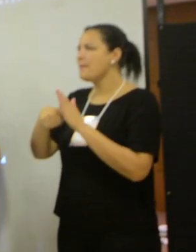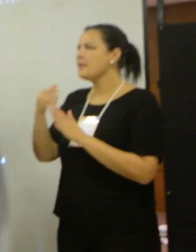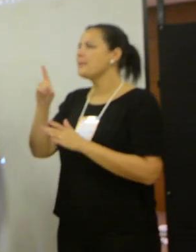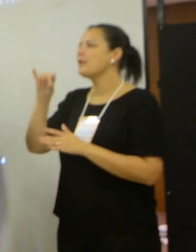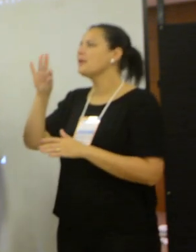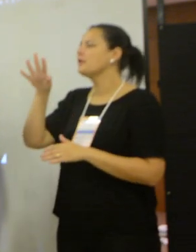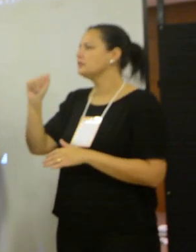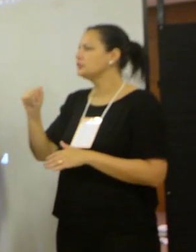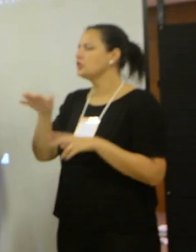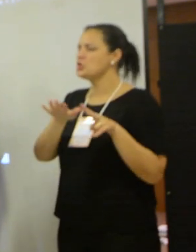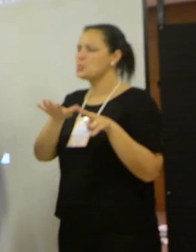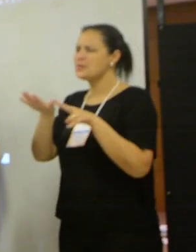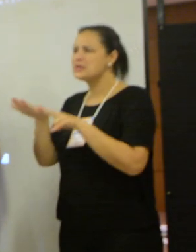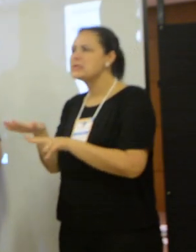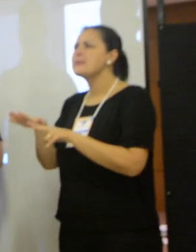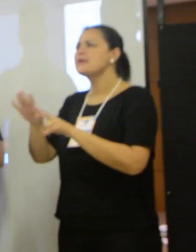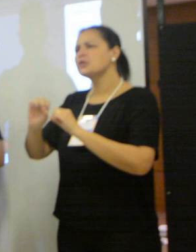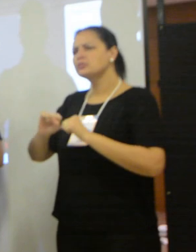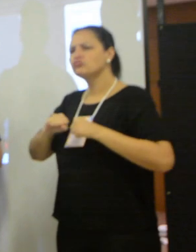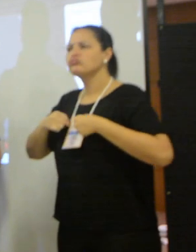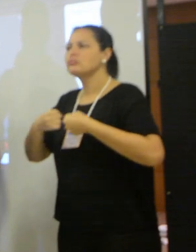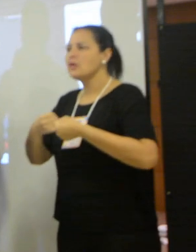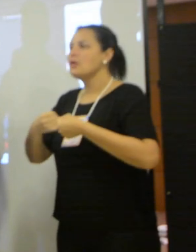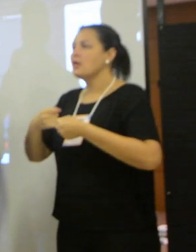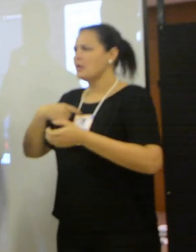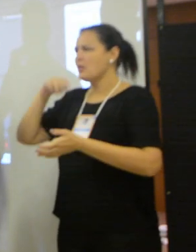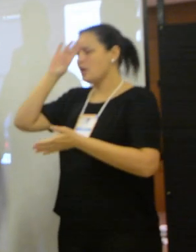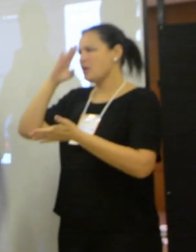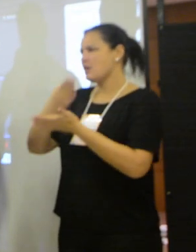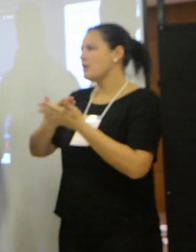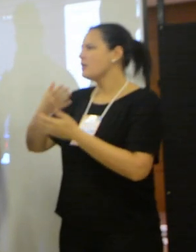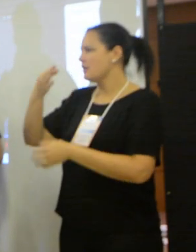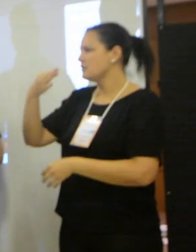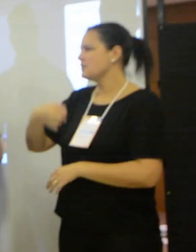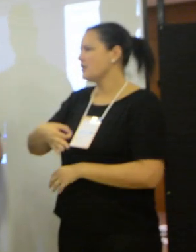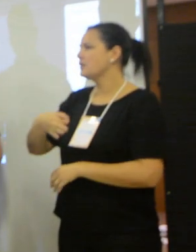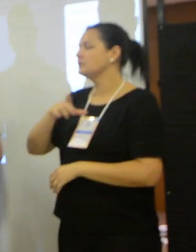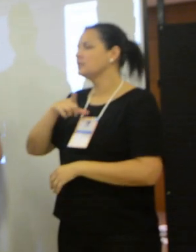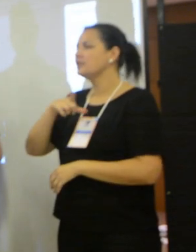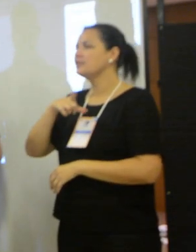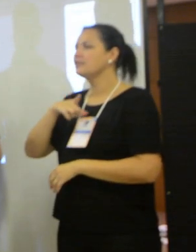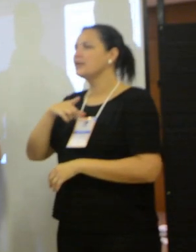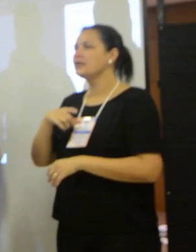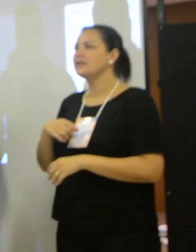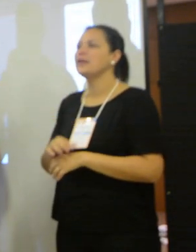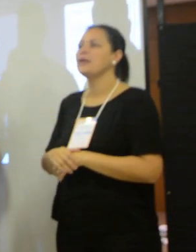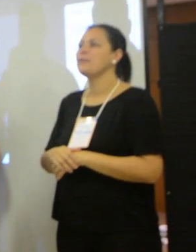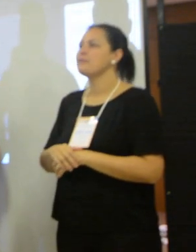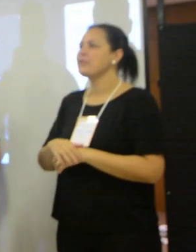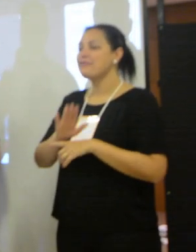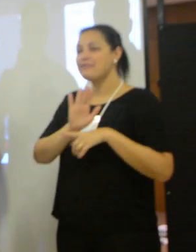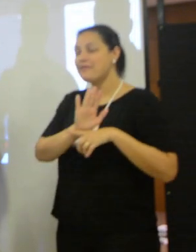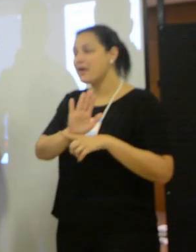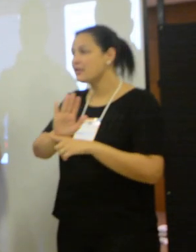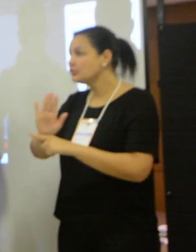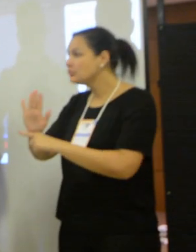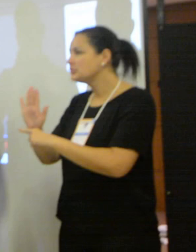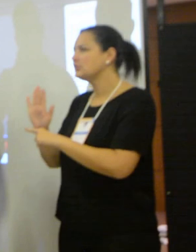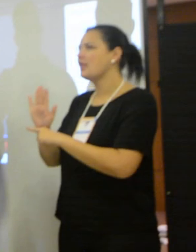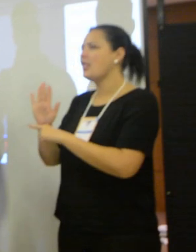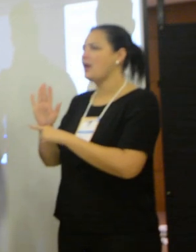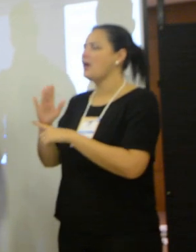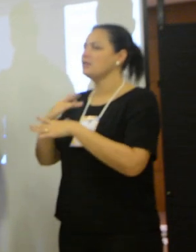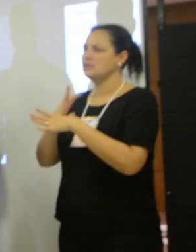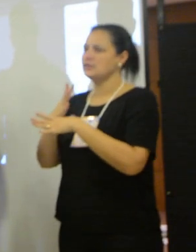de trabalhos e de muitas atividades que com certeza trarão inúmeros benefícios para o município e todos os